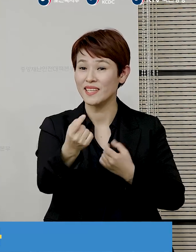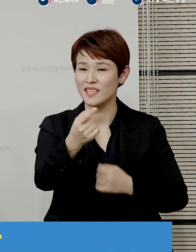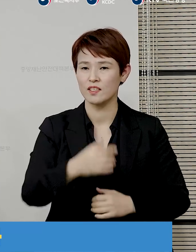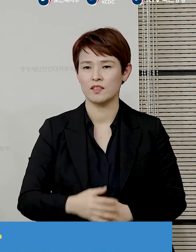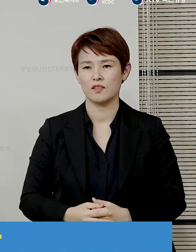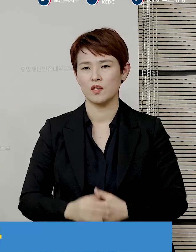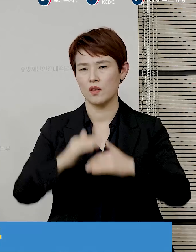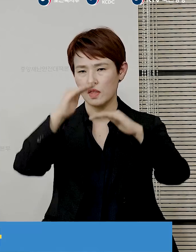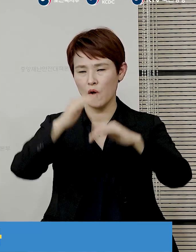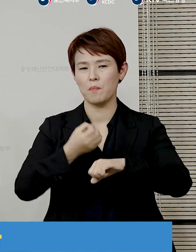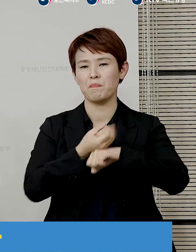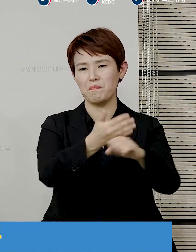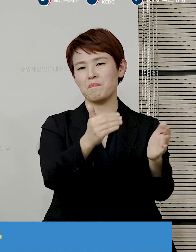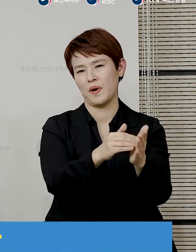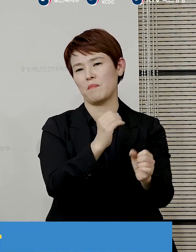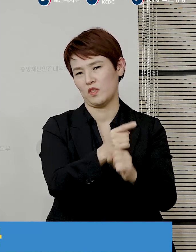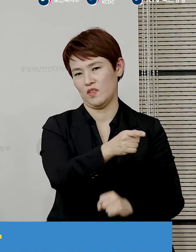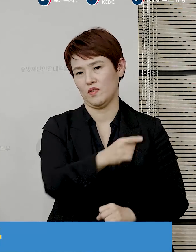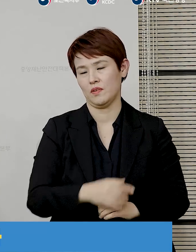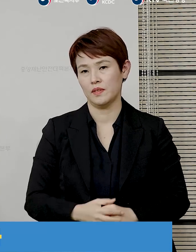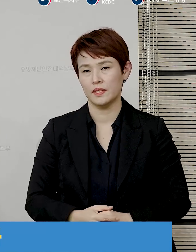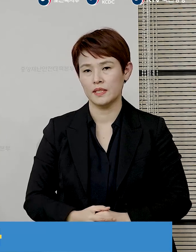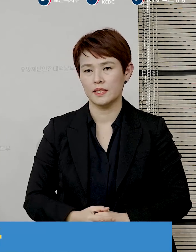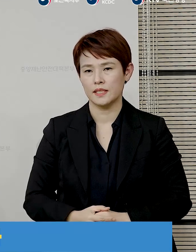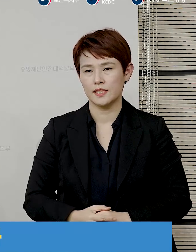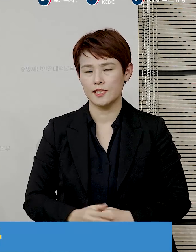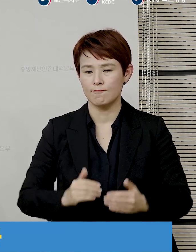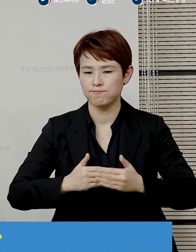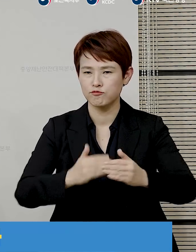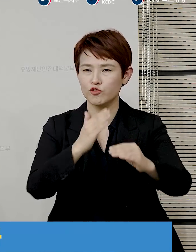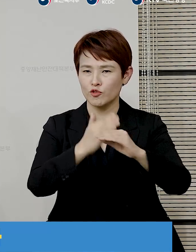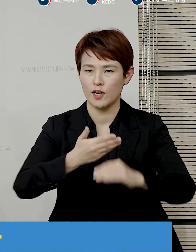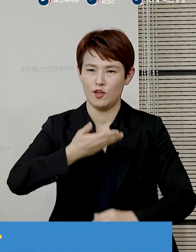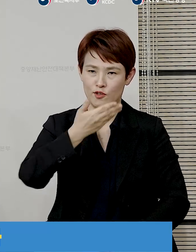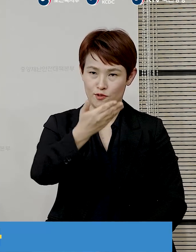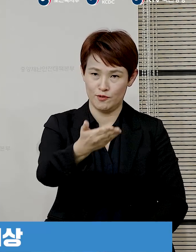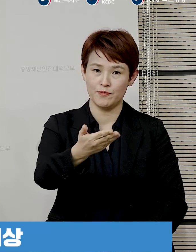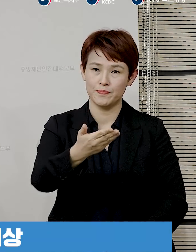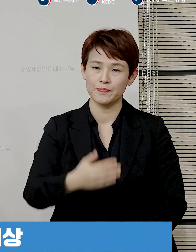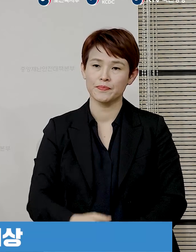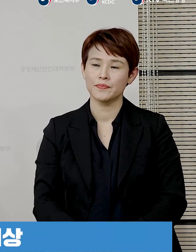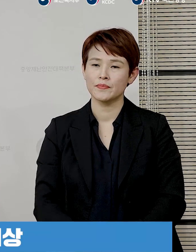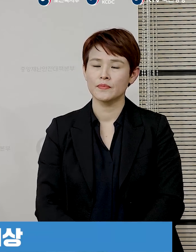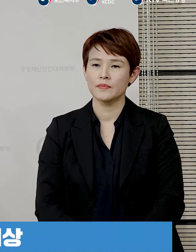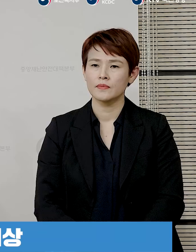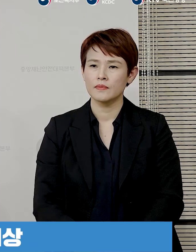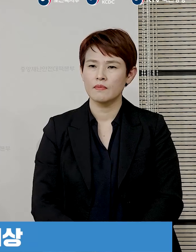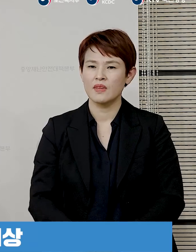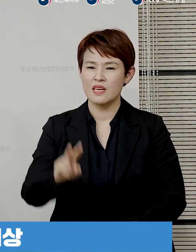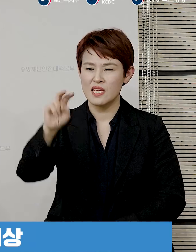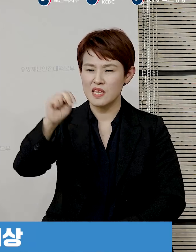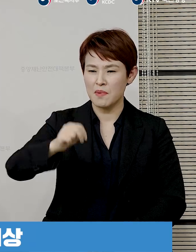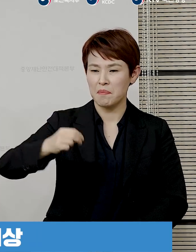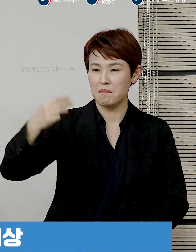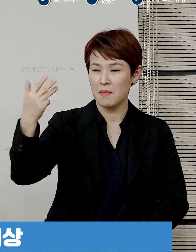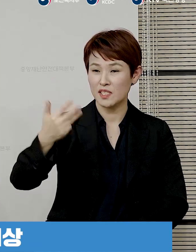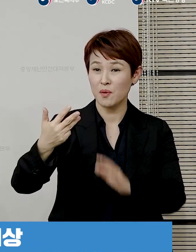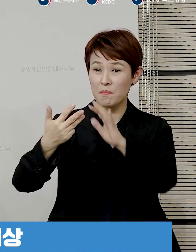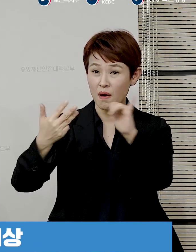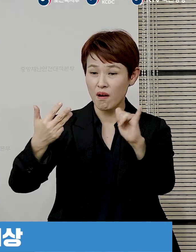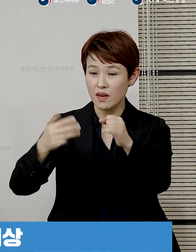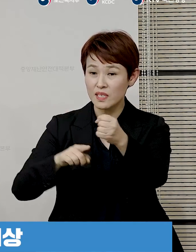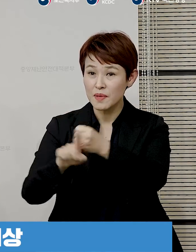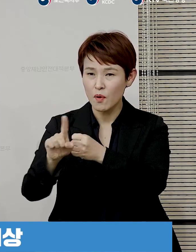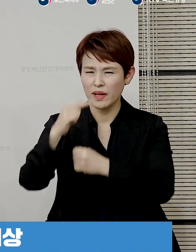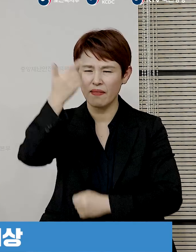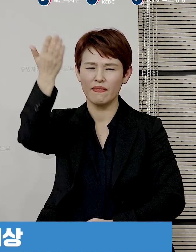이미 현장에 시달을 했기 때문에 이러한 상황은 진행되고 있다라는 겁니다. 그래서 저희가 28,000명은